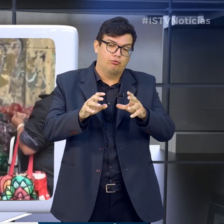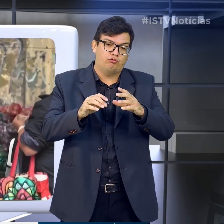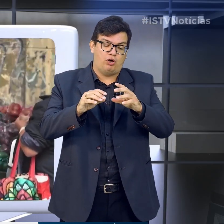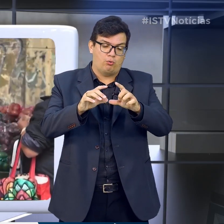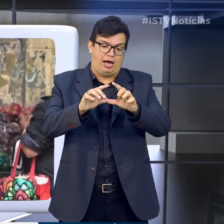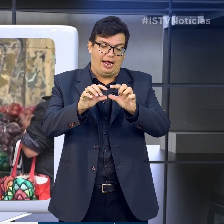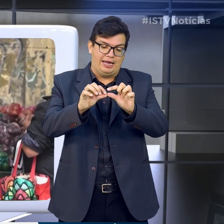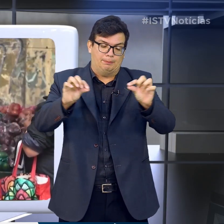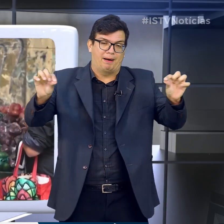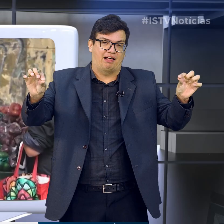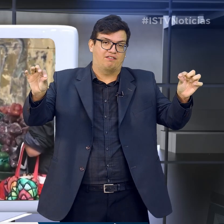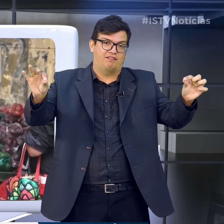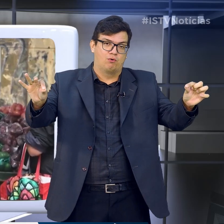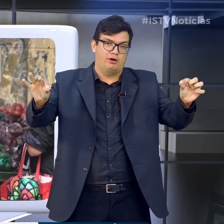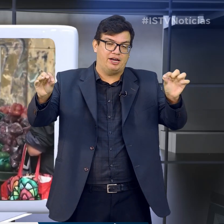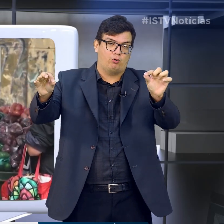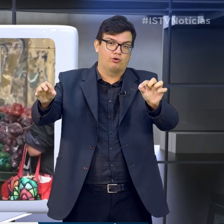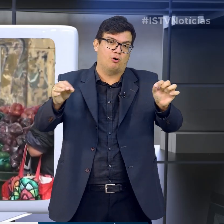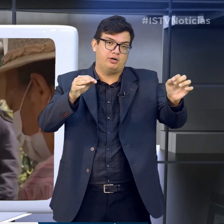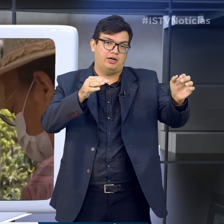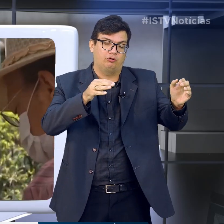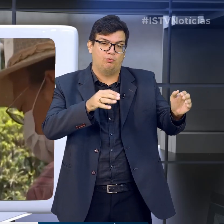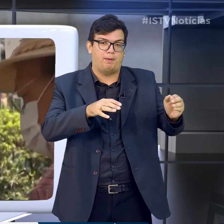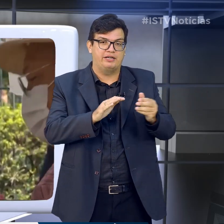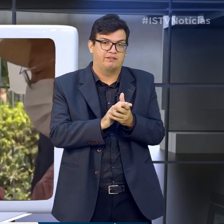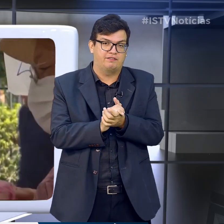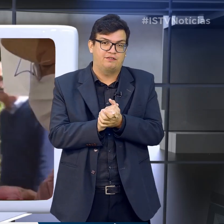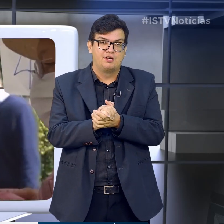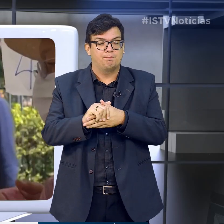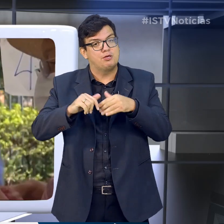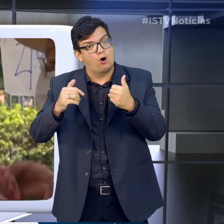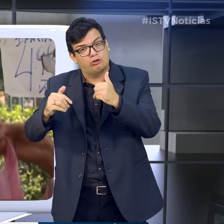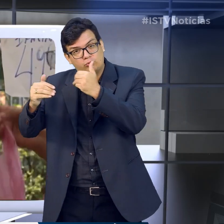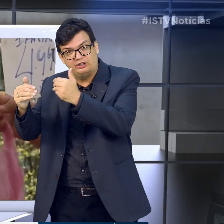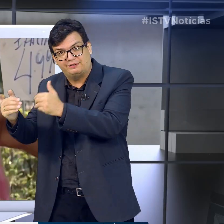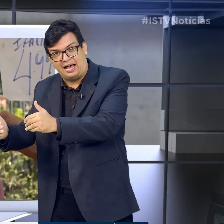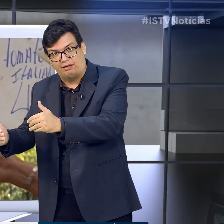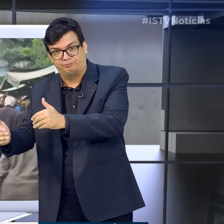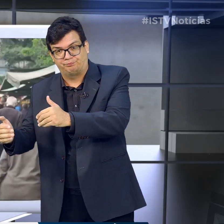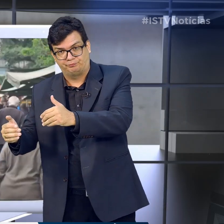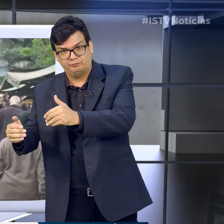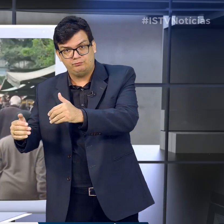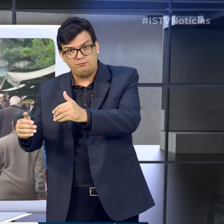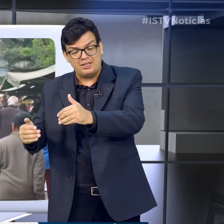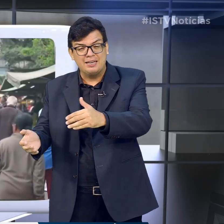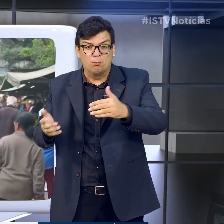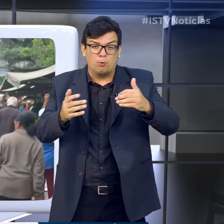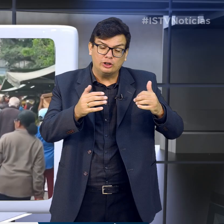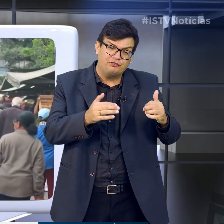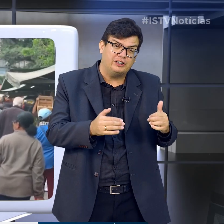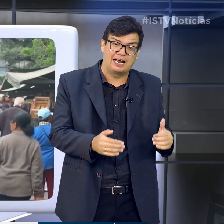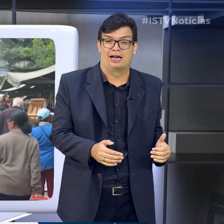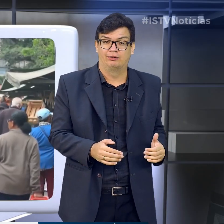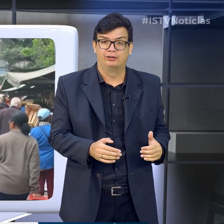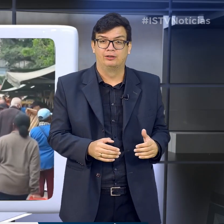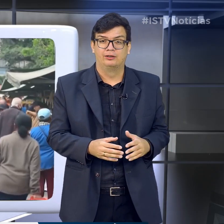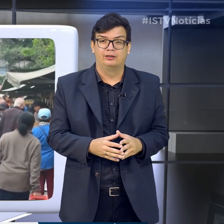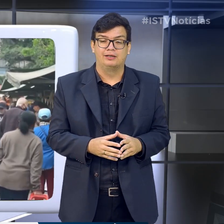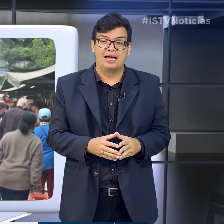menos a equiparação econômica do país pior do que tá não pode ficar né